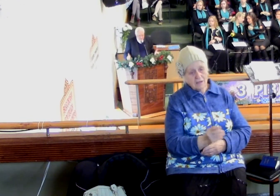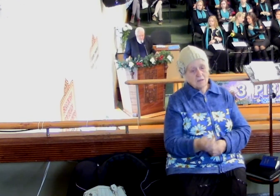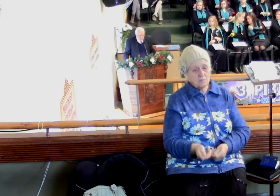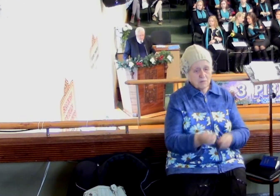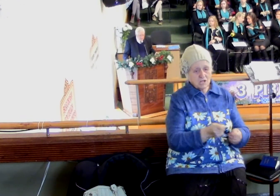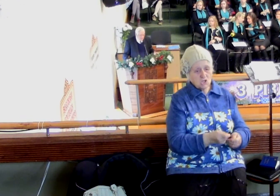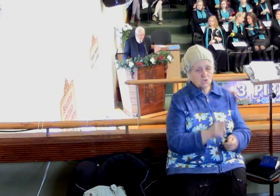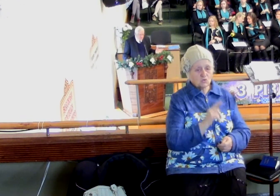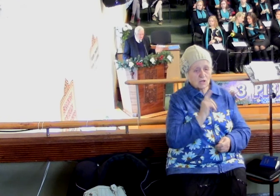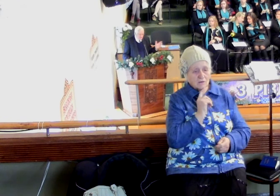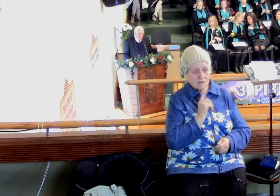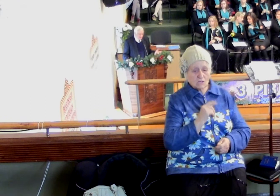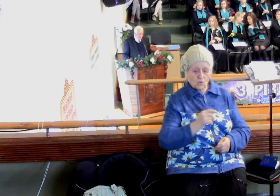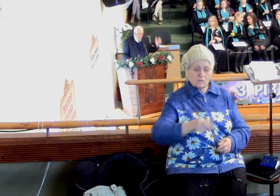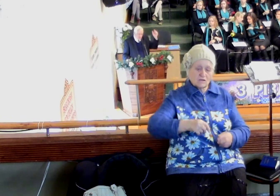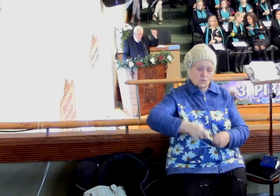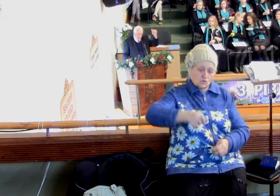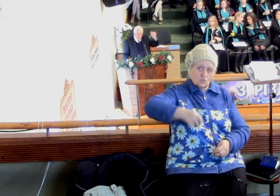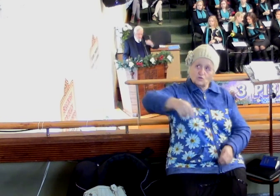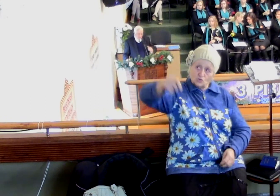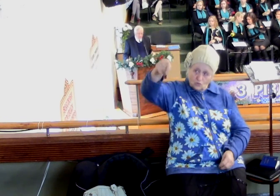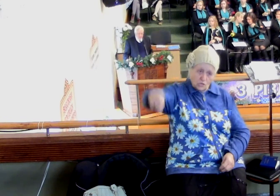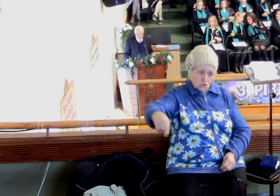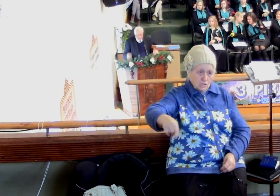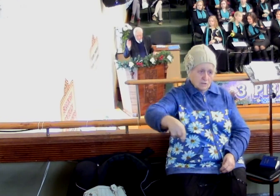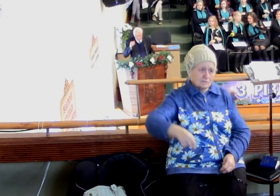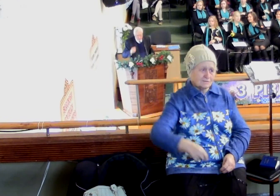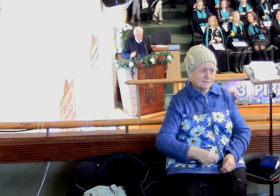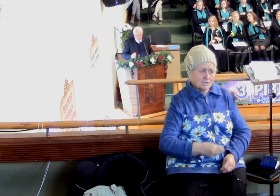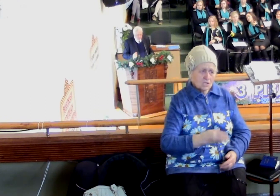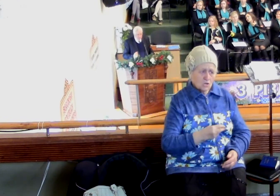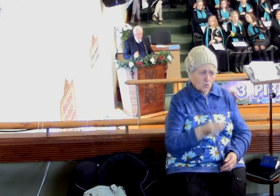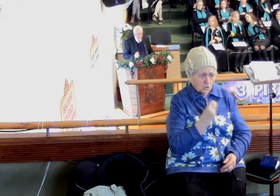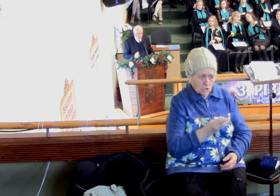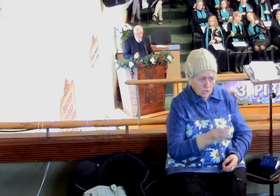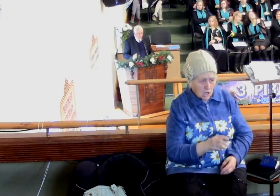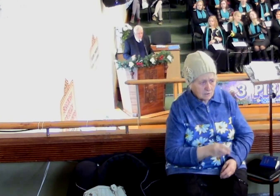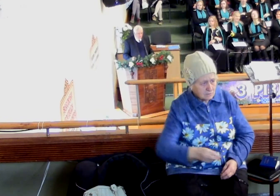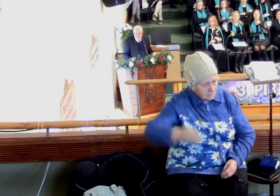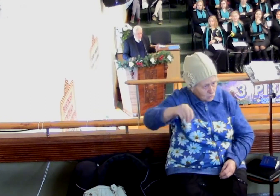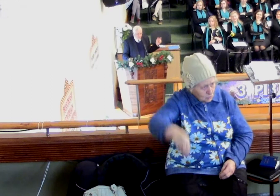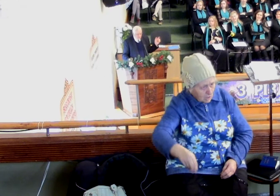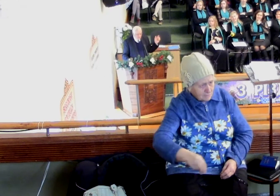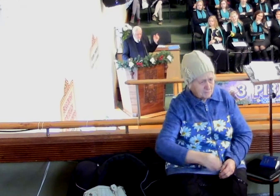как старший следил, чтобы меньше не съедали, которые туда ложили. Я свою ложил.